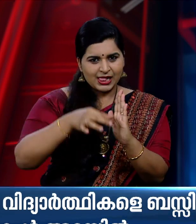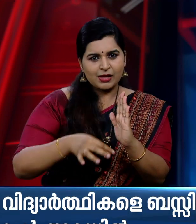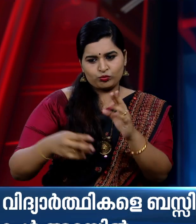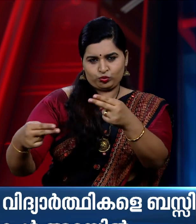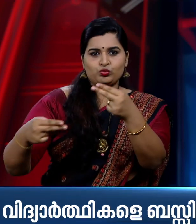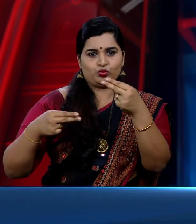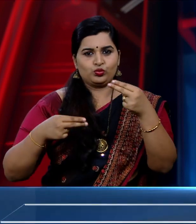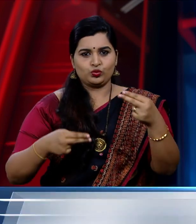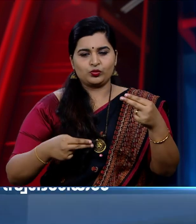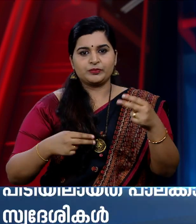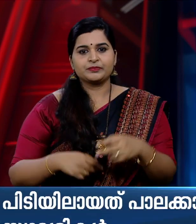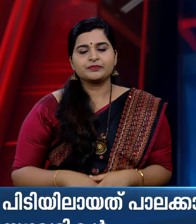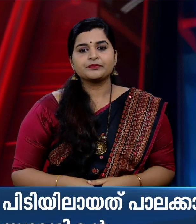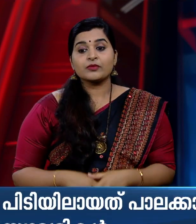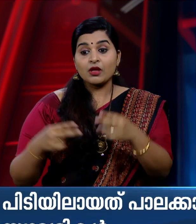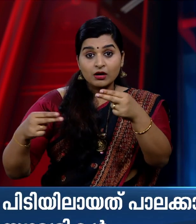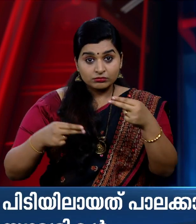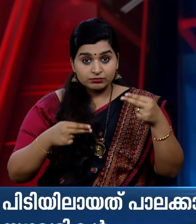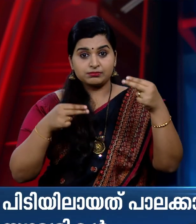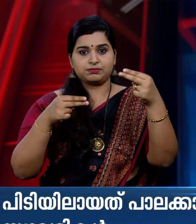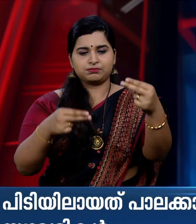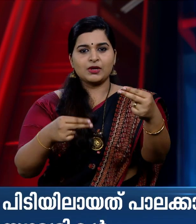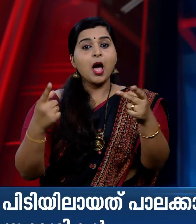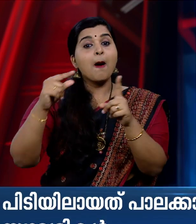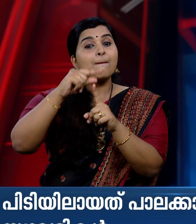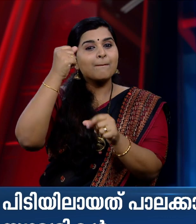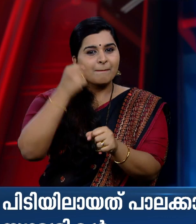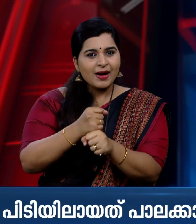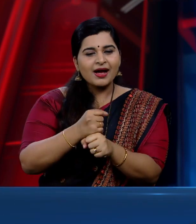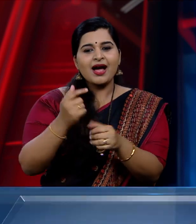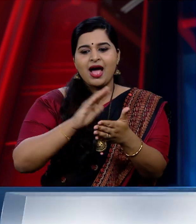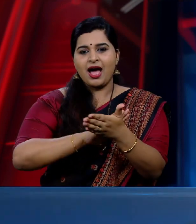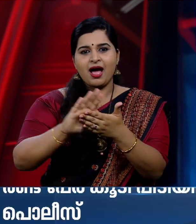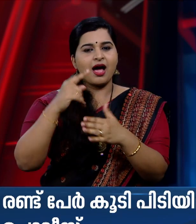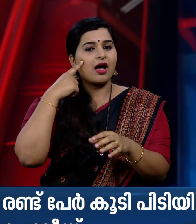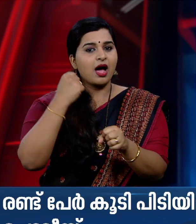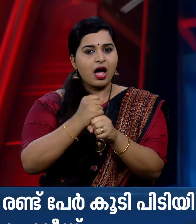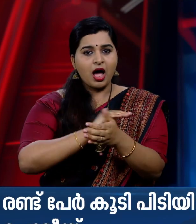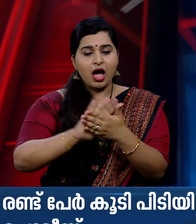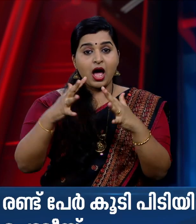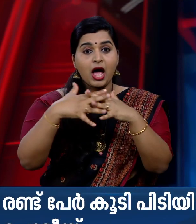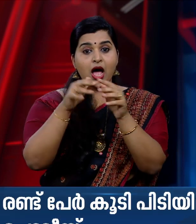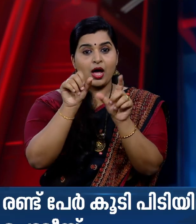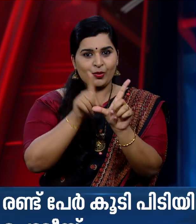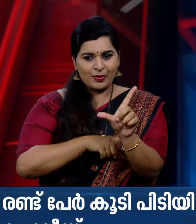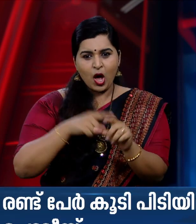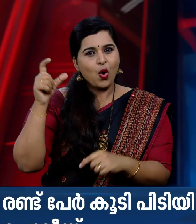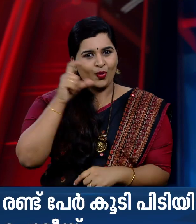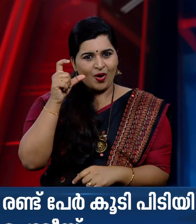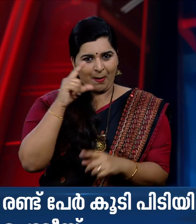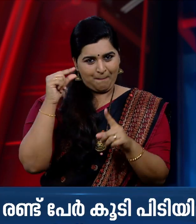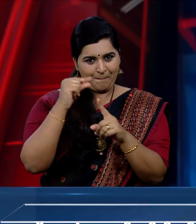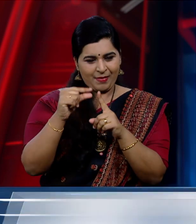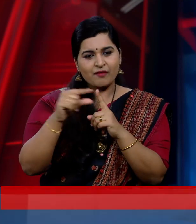അമീന, ഈ പാലക്കാട് കഞ്ചിക്കോട് പുതുശ്ശേരി ദേശീയപാതയിലാണ് സ്വകാര്യ കോളേജ് ബസ് തടഞ്ഞു നിർത്തി വിദ്യാർത്ഥികളെ മർദ്ദിച്ച കേസിൽ ഇപ്പോൾ അഞ്ചു